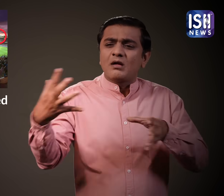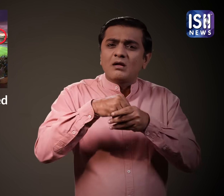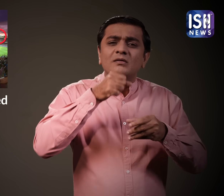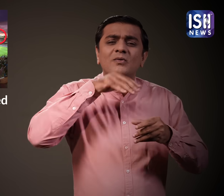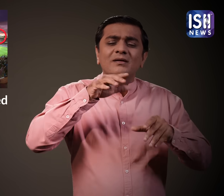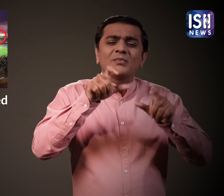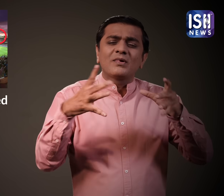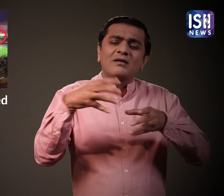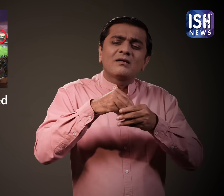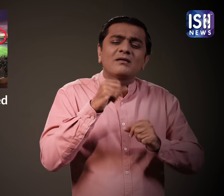तक पहुँच गई है